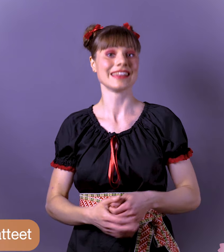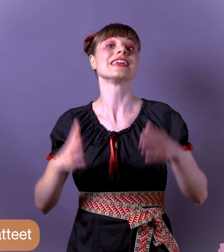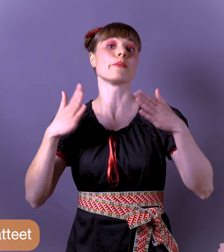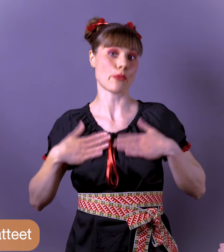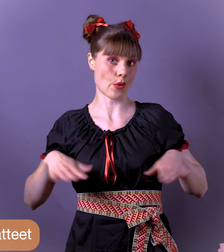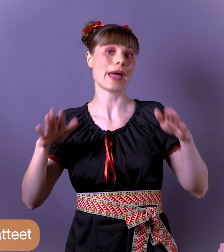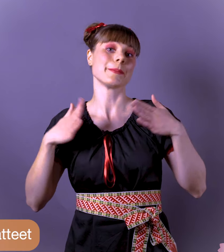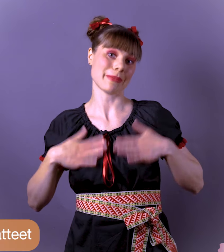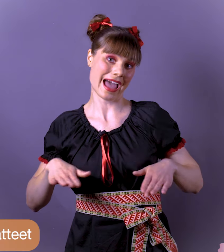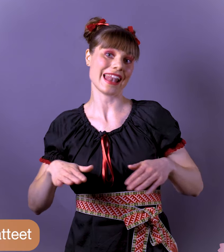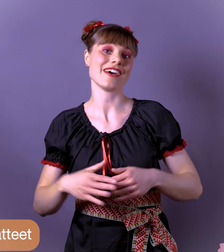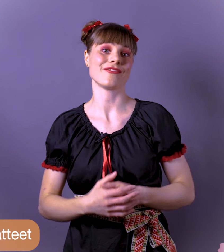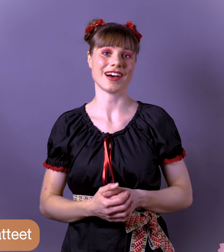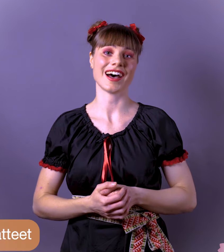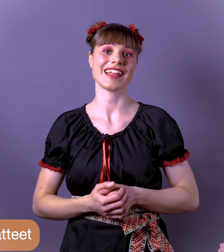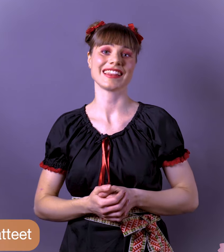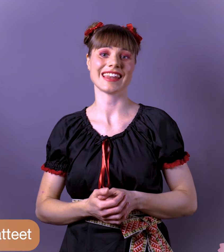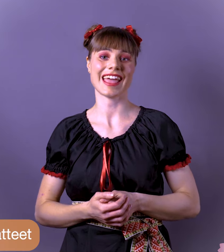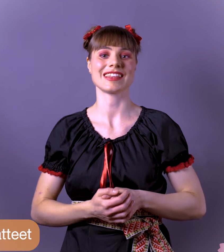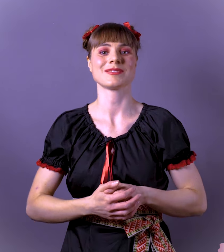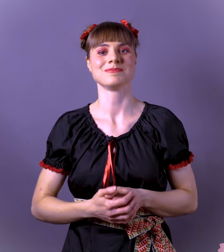ja puen päälle vaatteet.